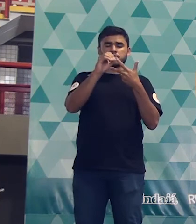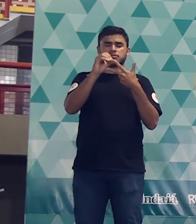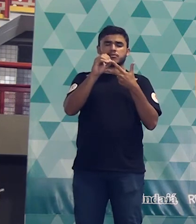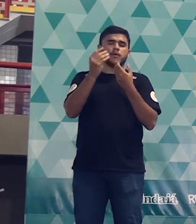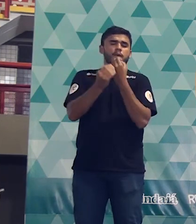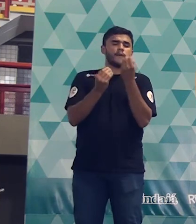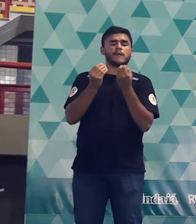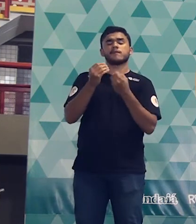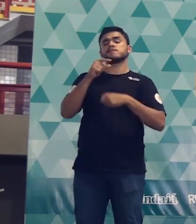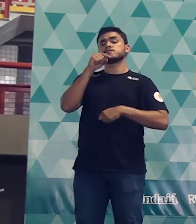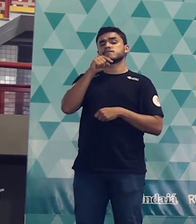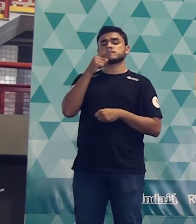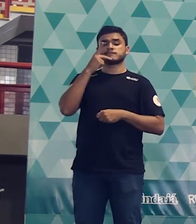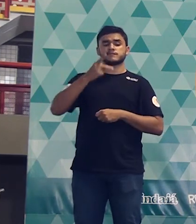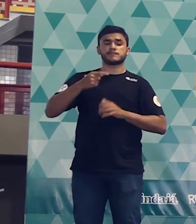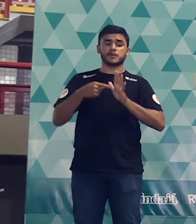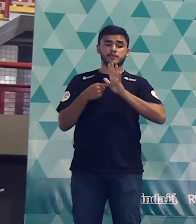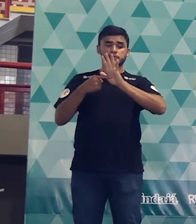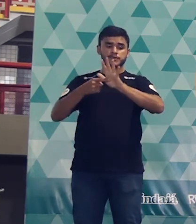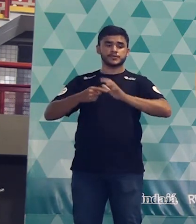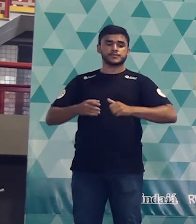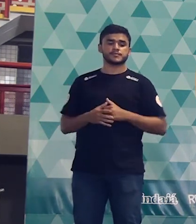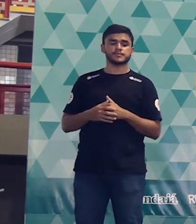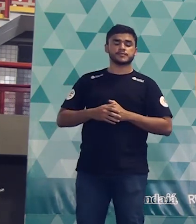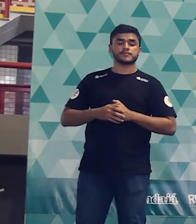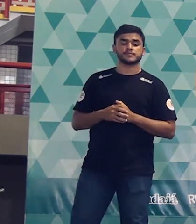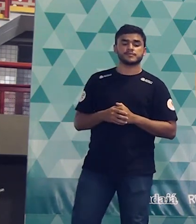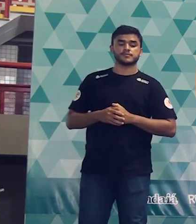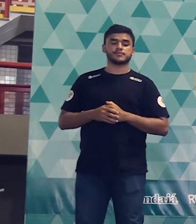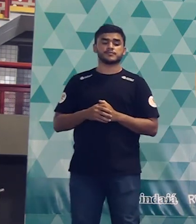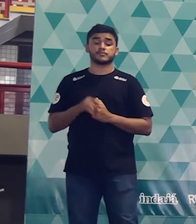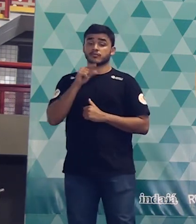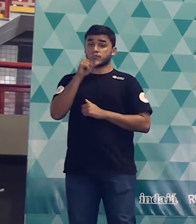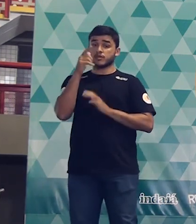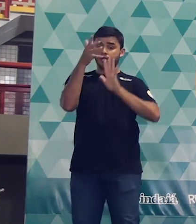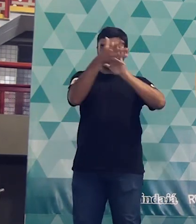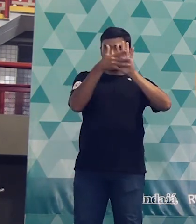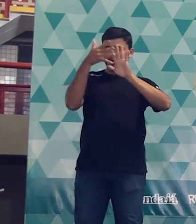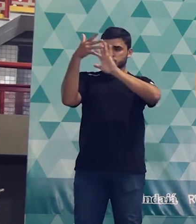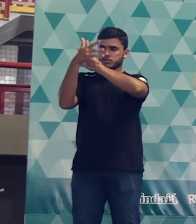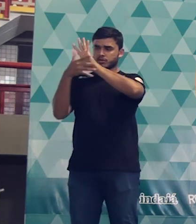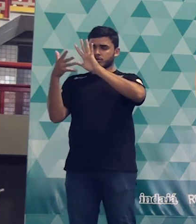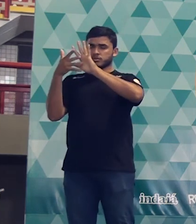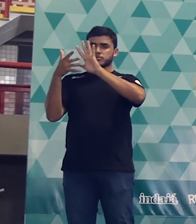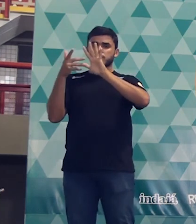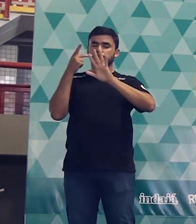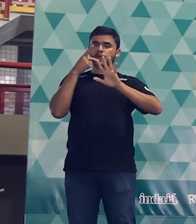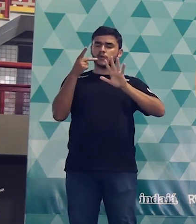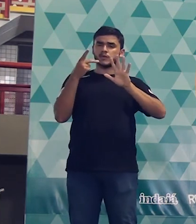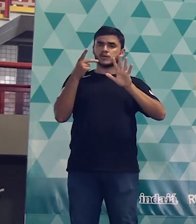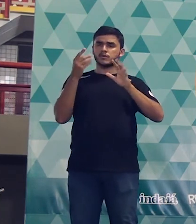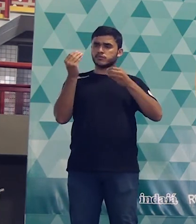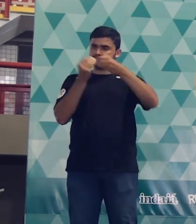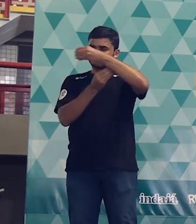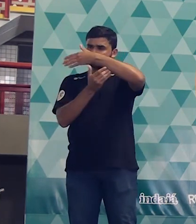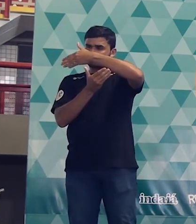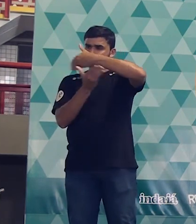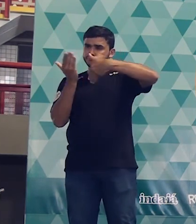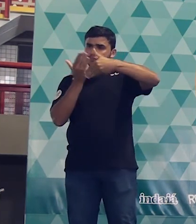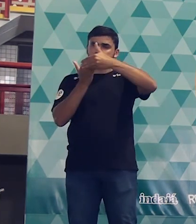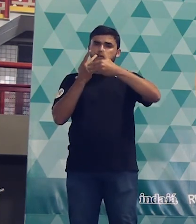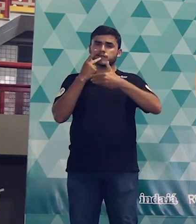queria encerrar mostrando isso aqui. Essa relação entre textos se dá de duas